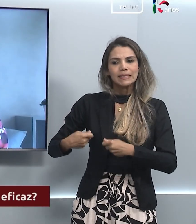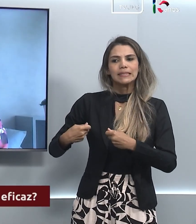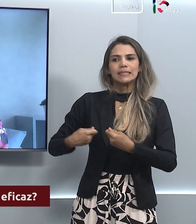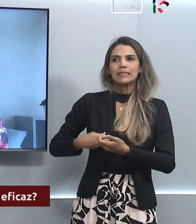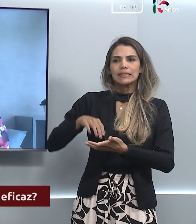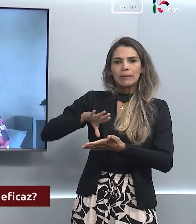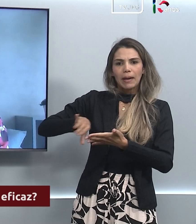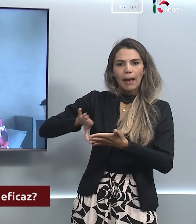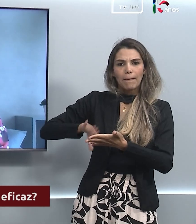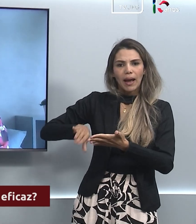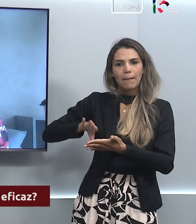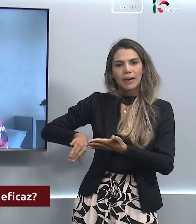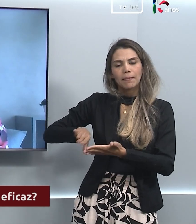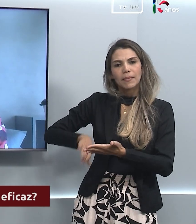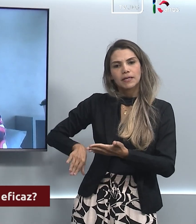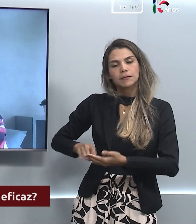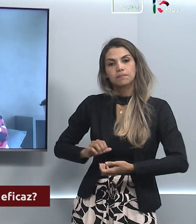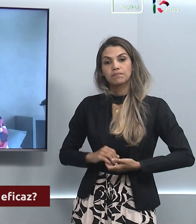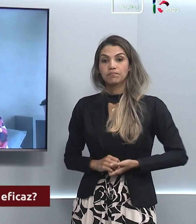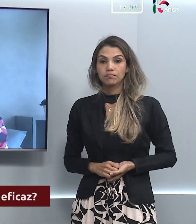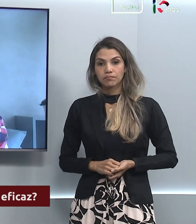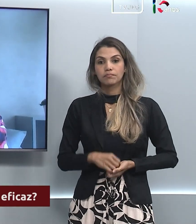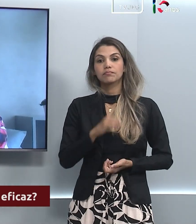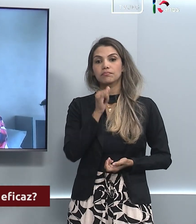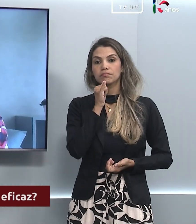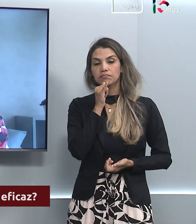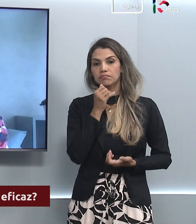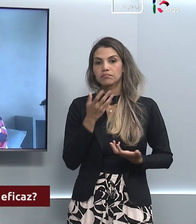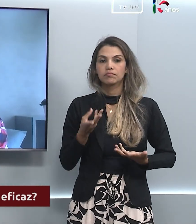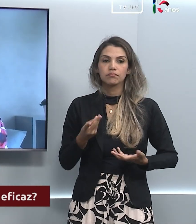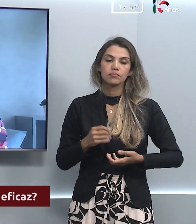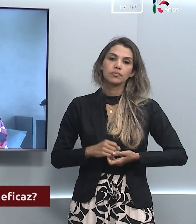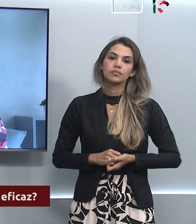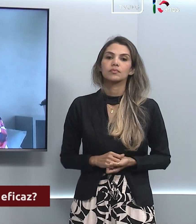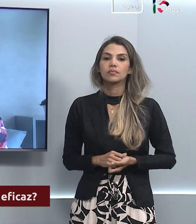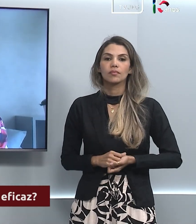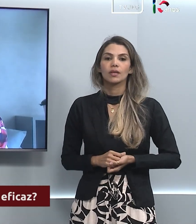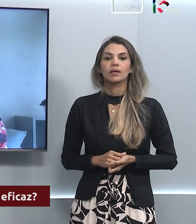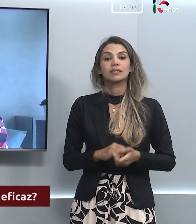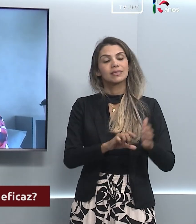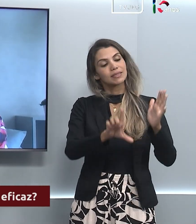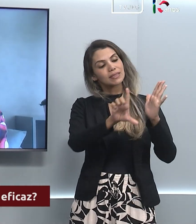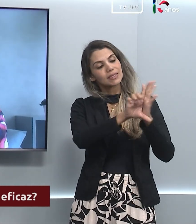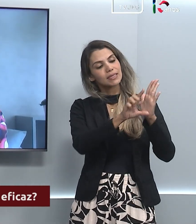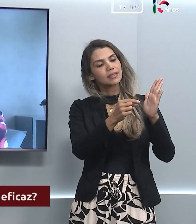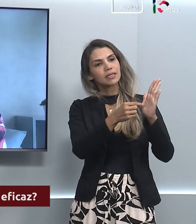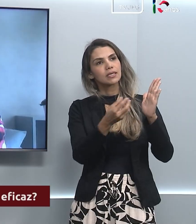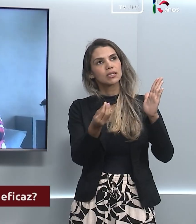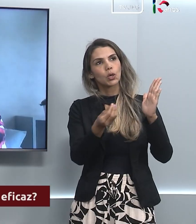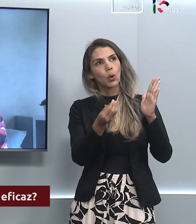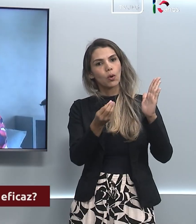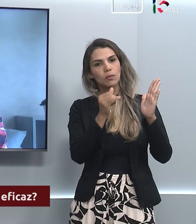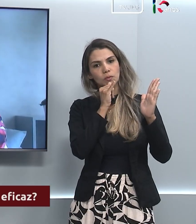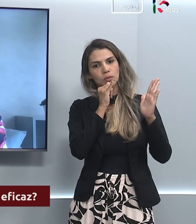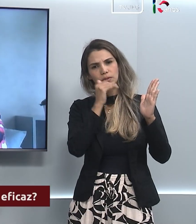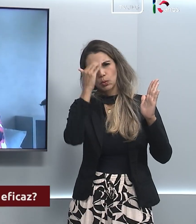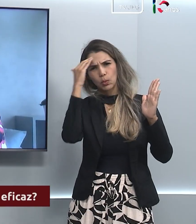percorridos, né? Então, nós temos, em relação à implementação dessa lei, ela não